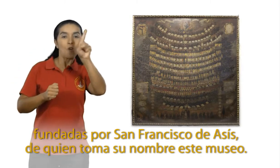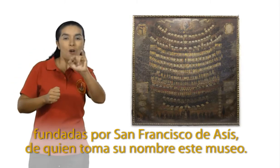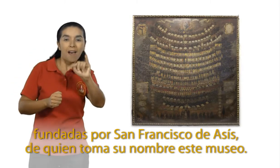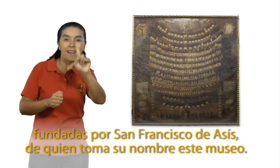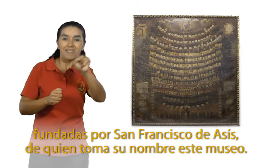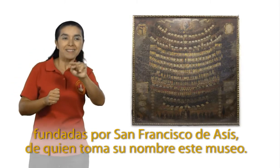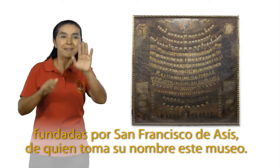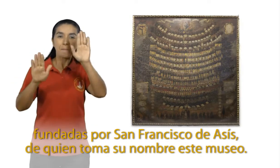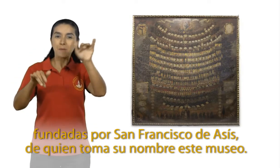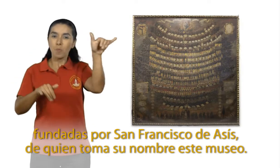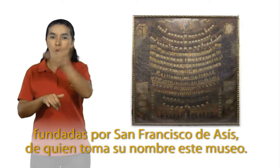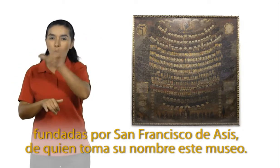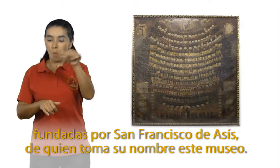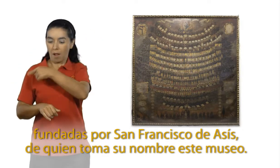toma su nombre este museo.